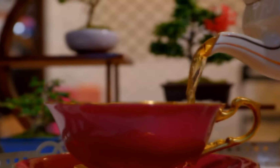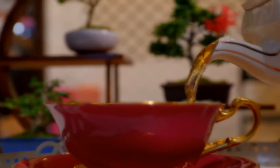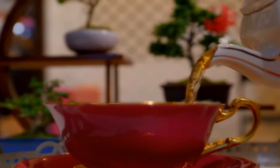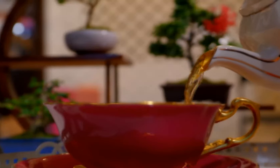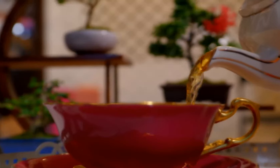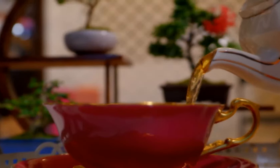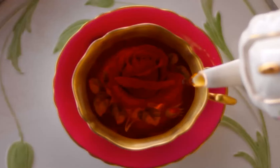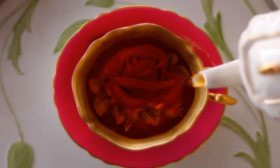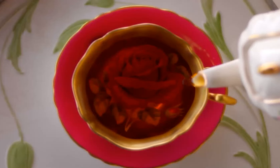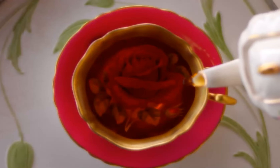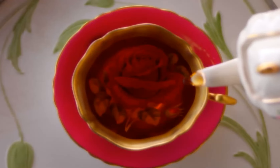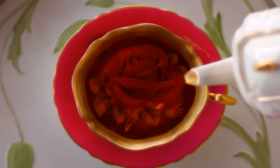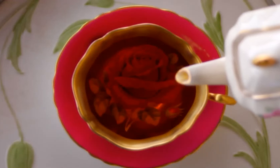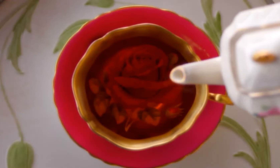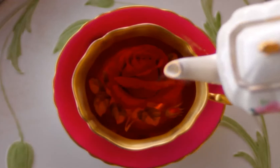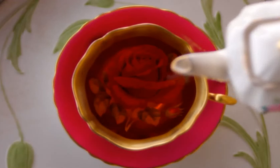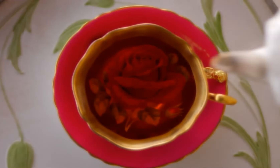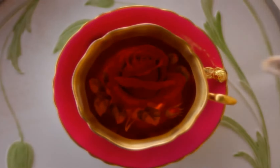Oke let's the